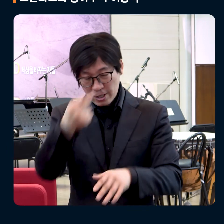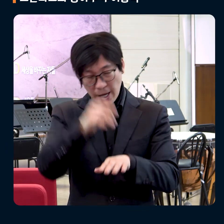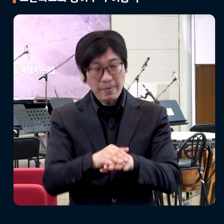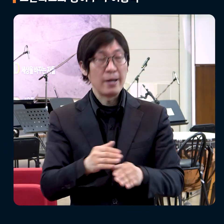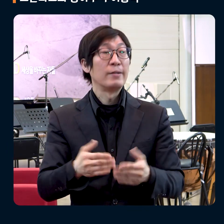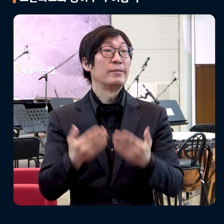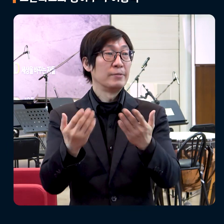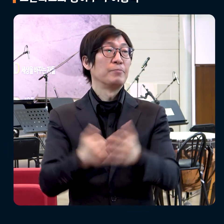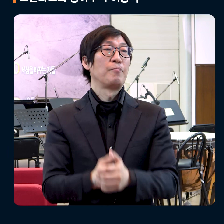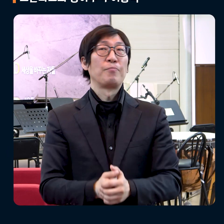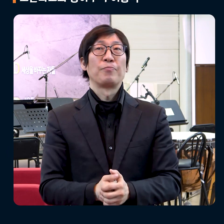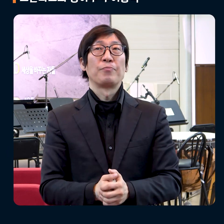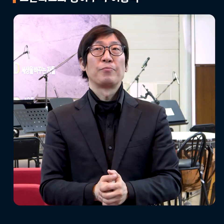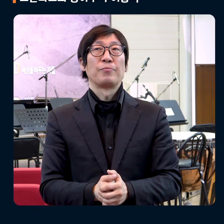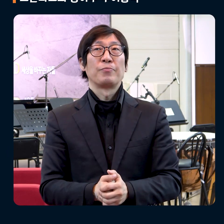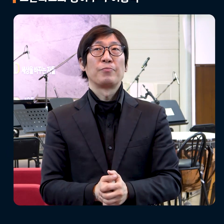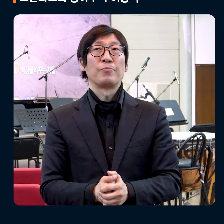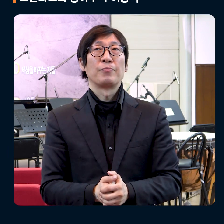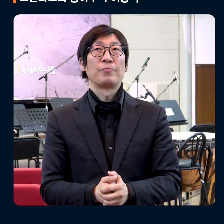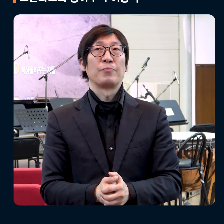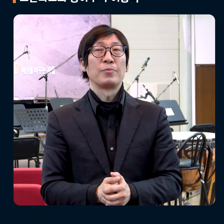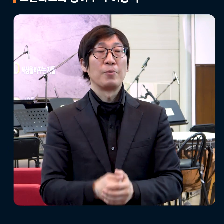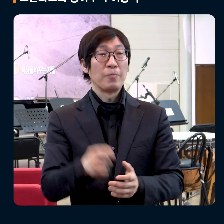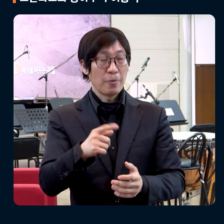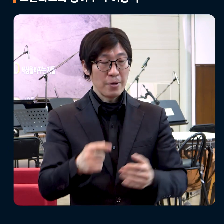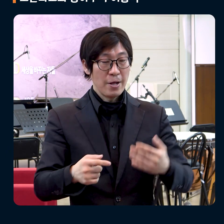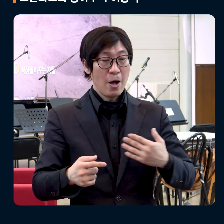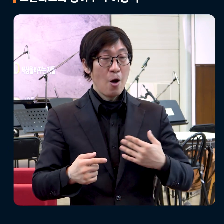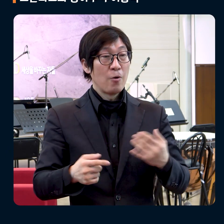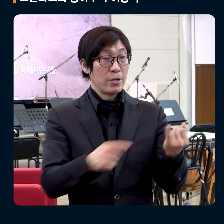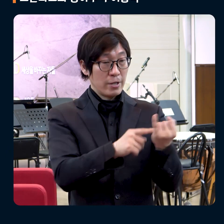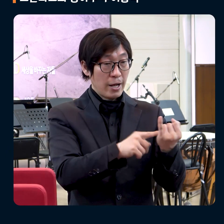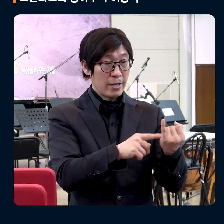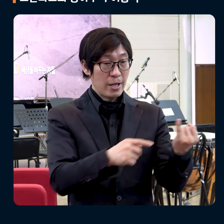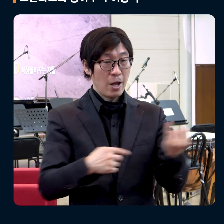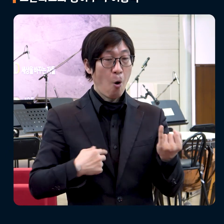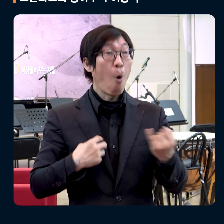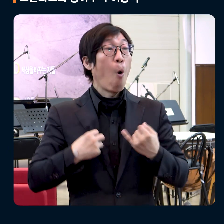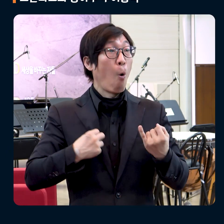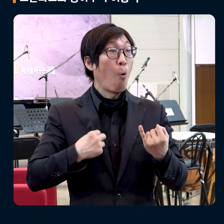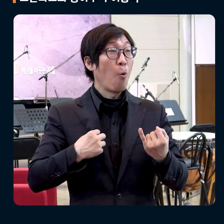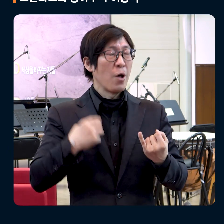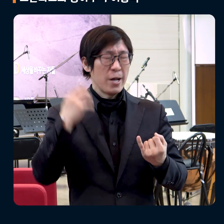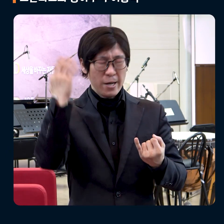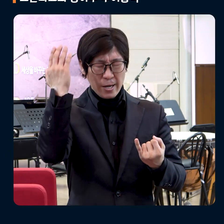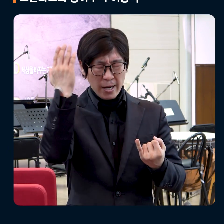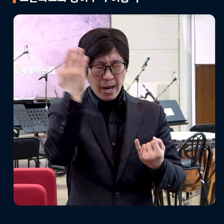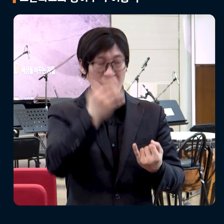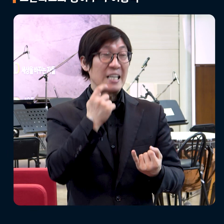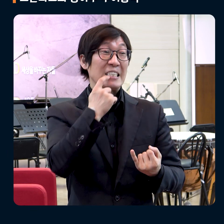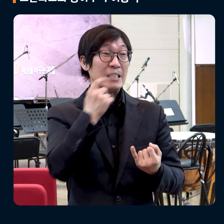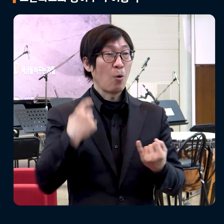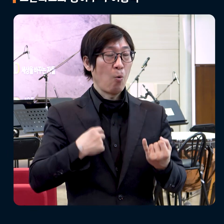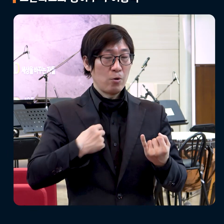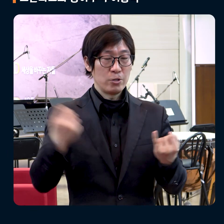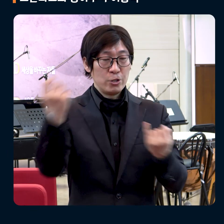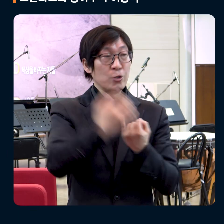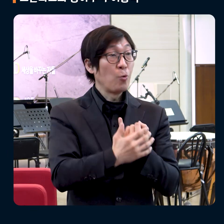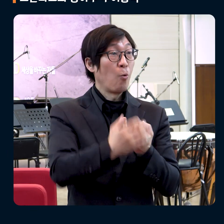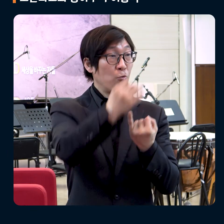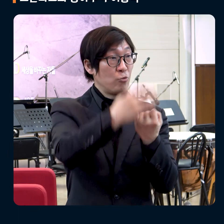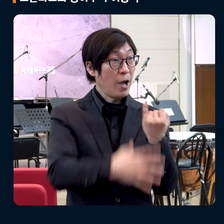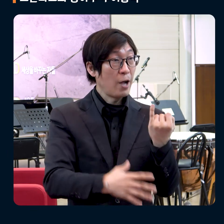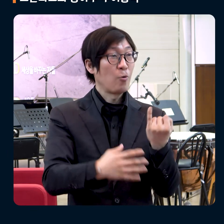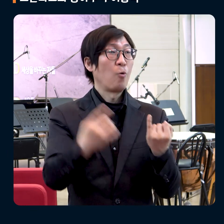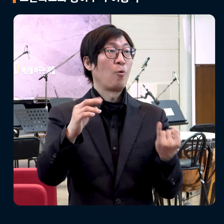드리는데 하얀 드레스 입고 나왔어요. 뭡니까? 나 이제 그리스도의 보혈로 깨끗해졌다. 나 이제 다시 주님께 돌아왔다.